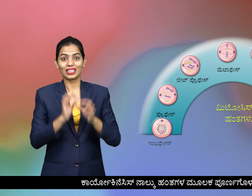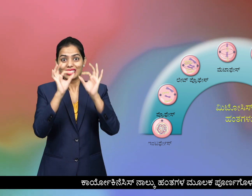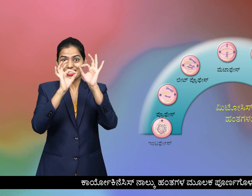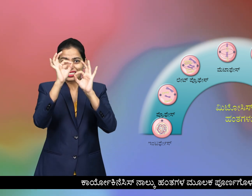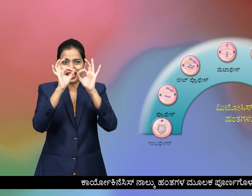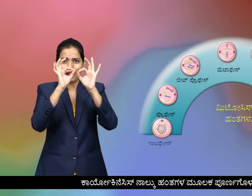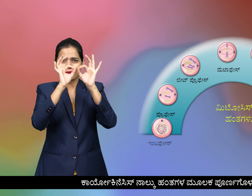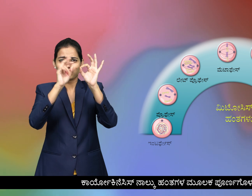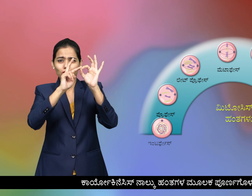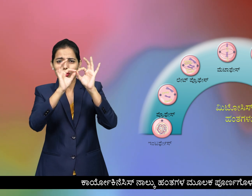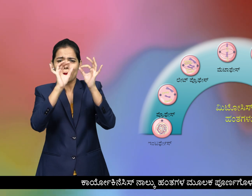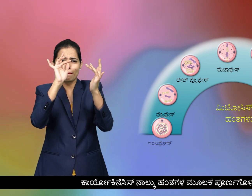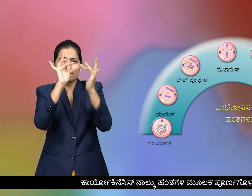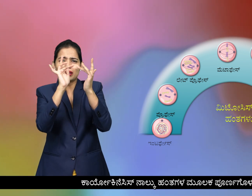ಕಾರ್ಯೋಕಿನೆಸಿಸ್ 4 ಹಂತಗಳ ಮೂಲಕ ಪೂರ್ಣಗೊಳ್ಳುತ್ತದೆ.